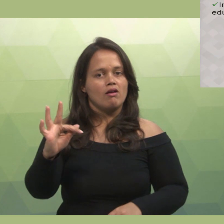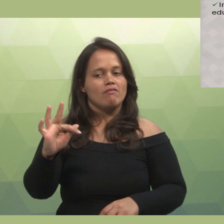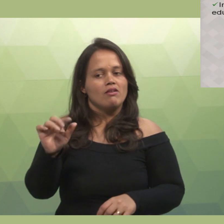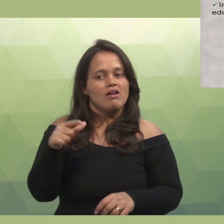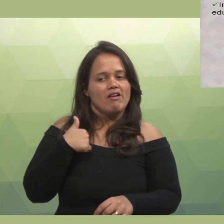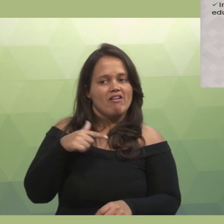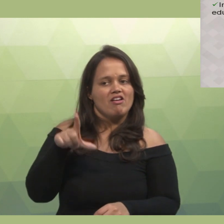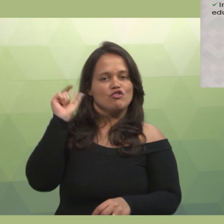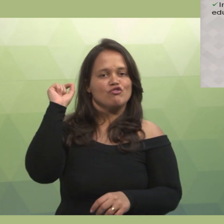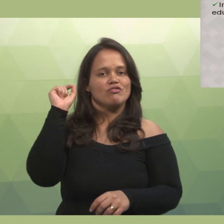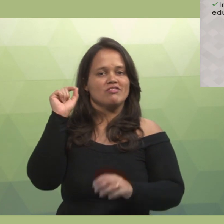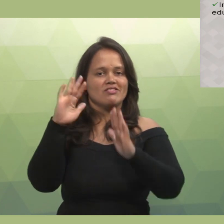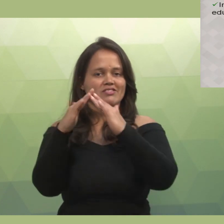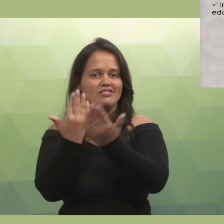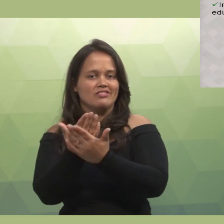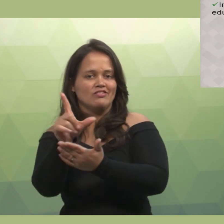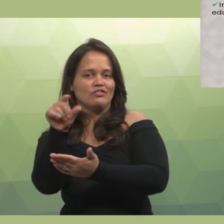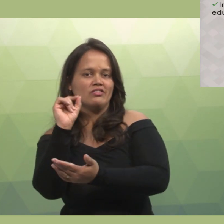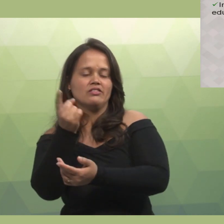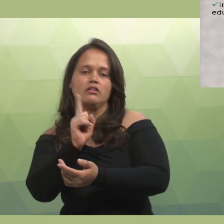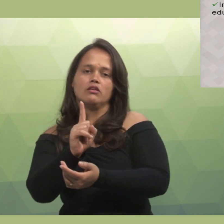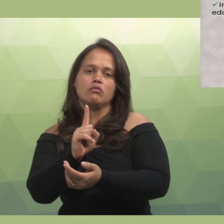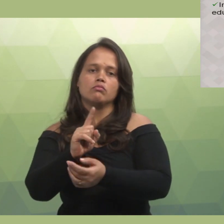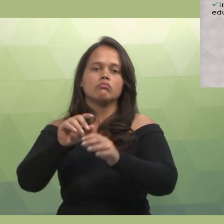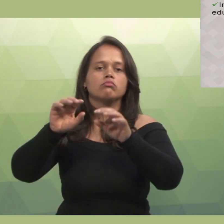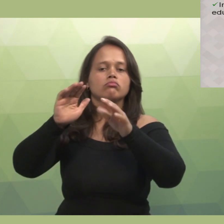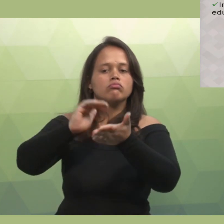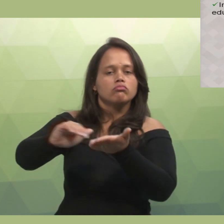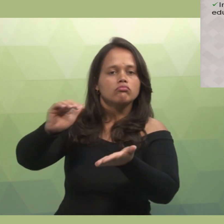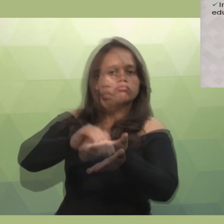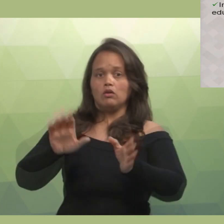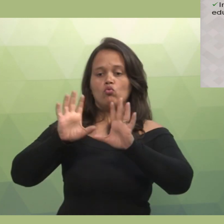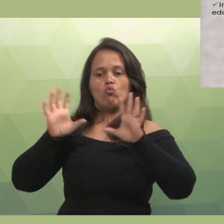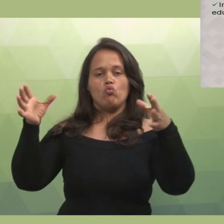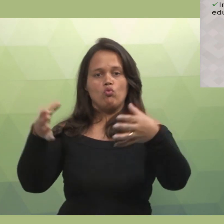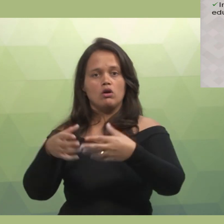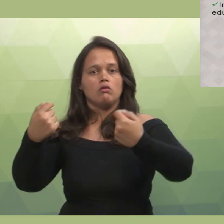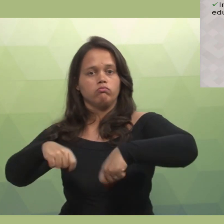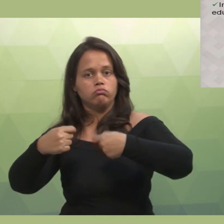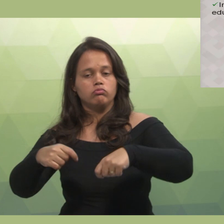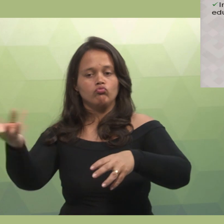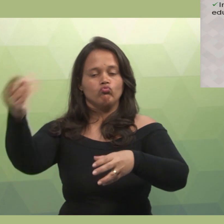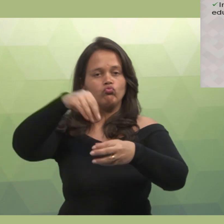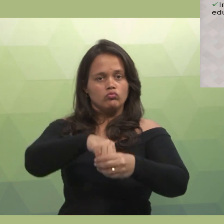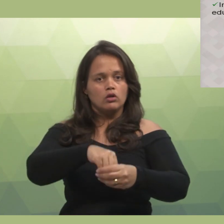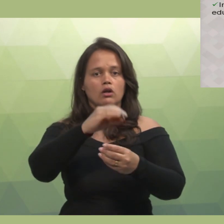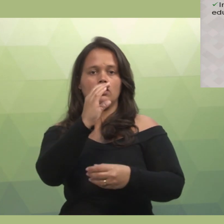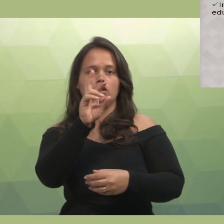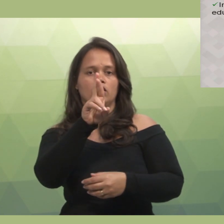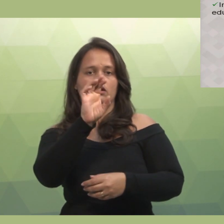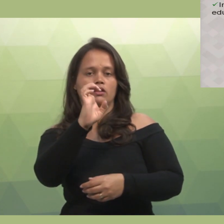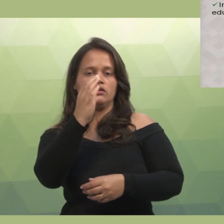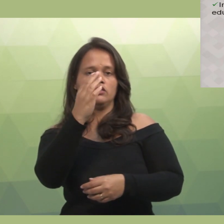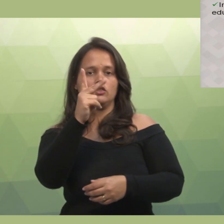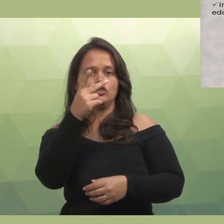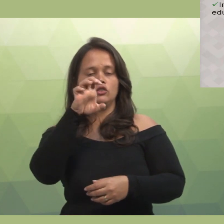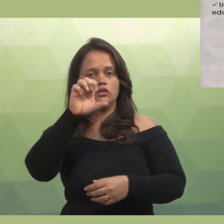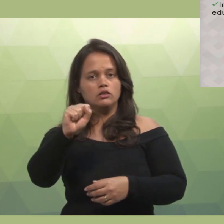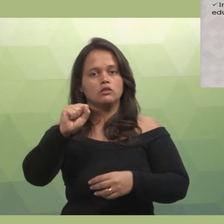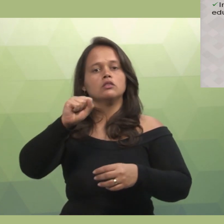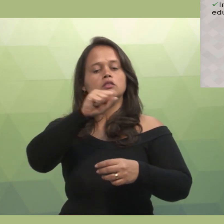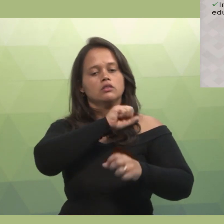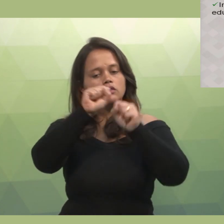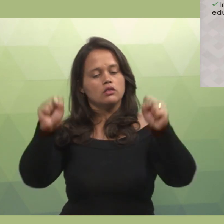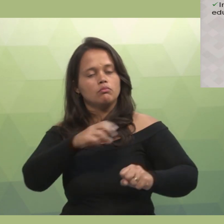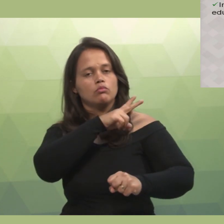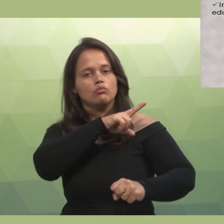devem promover a integração das creches aos sistemas municipais de ensino, a fim de realizar um atendimento de qualidade